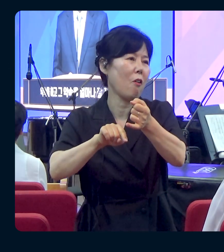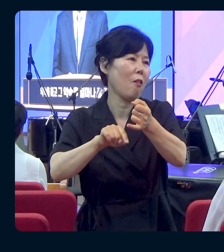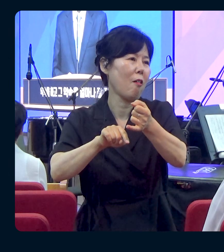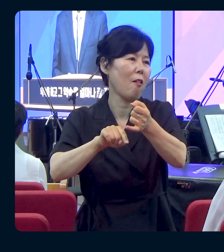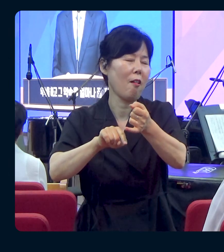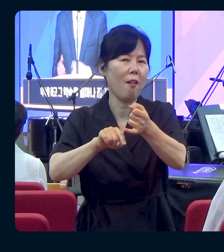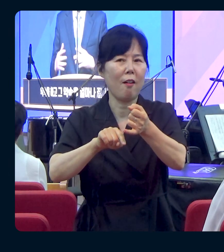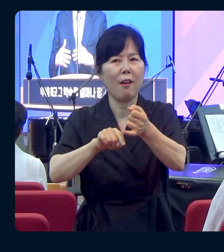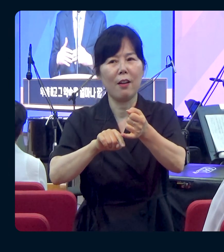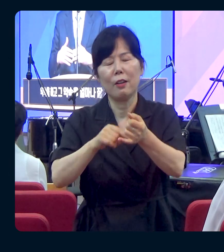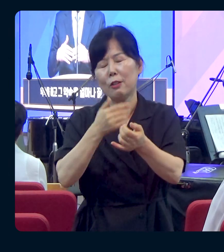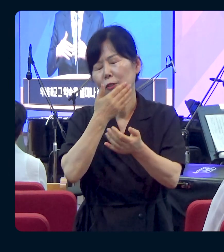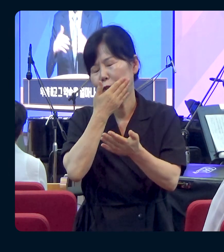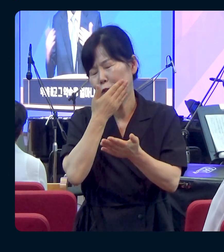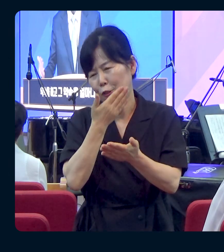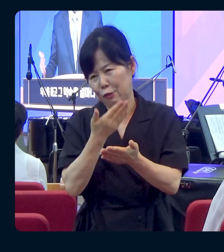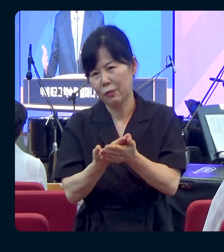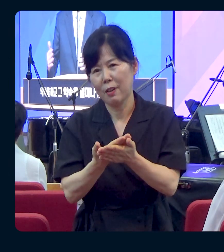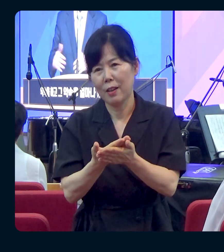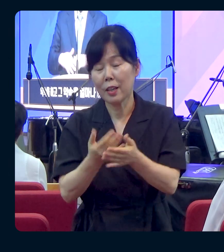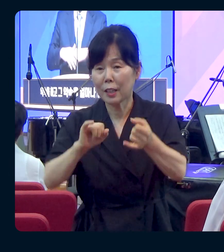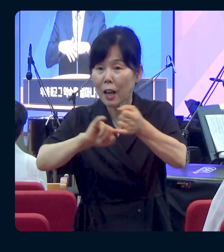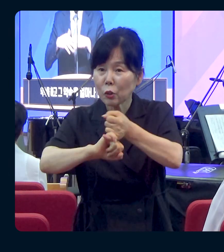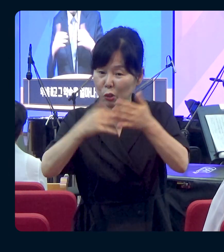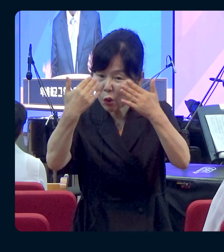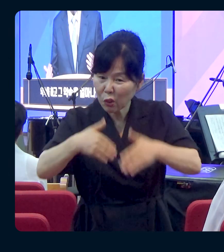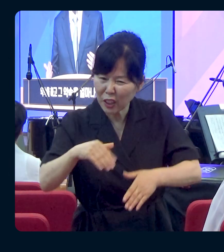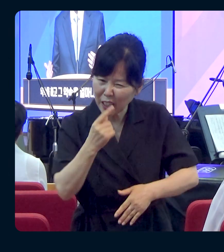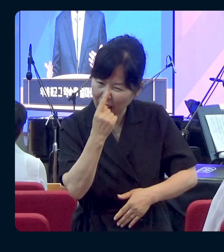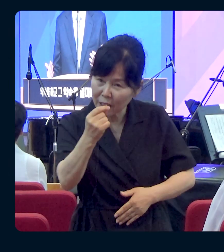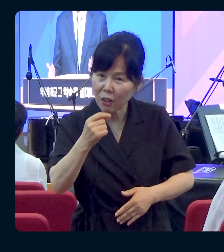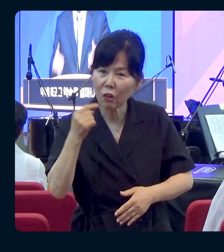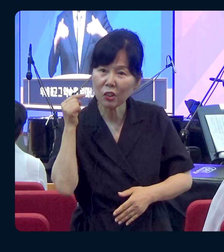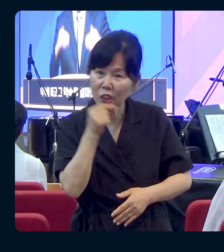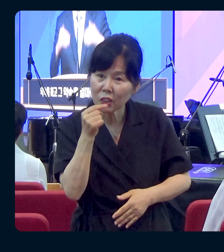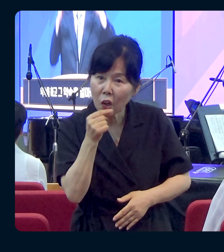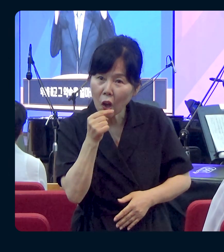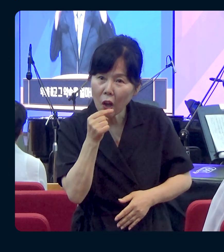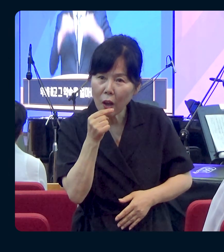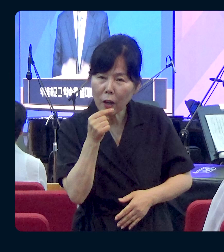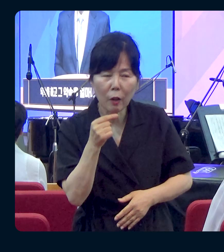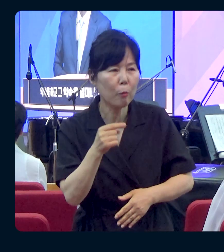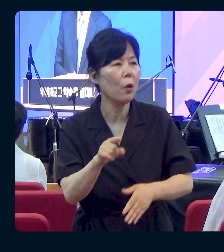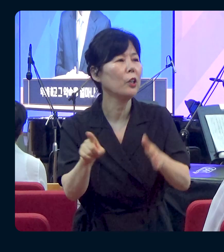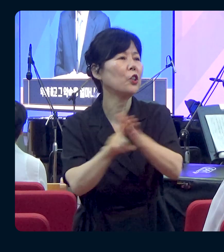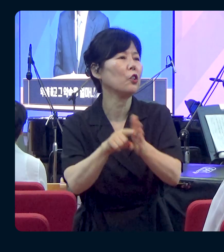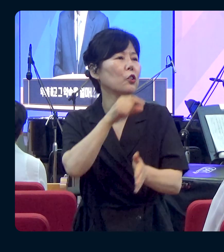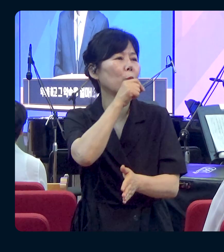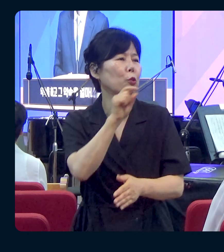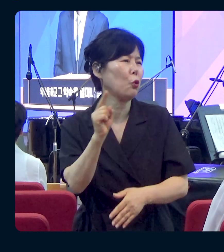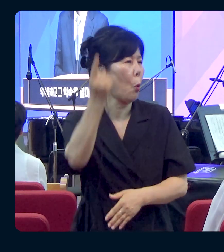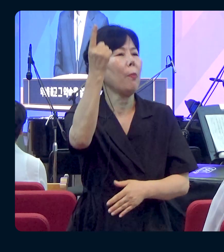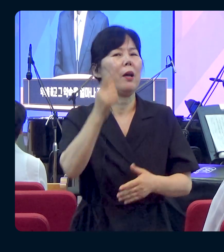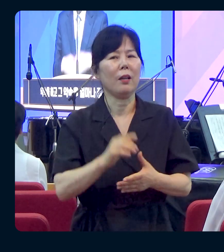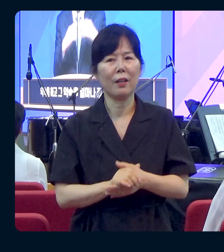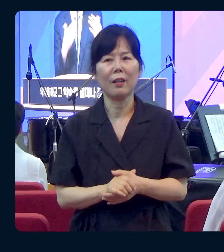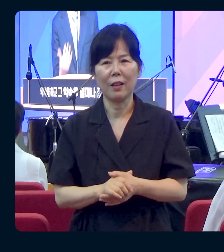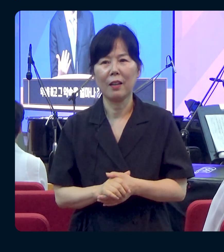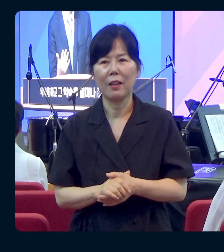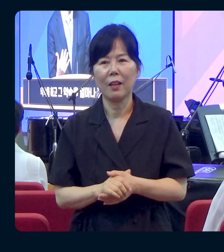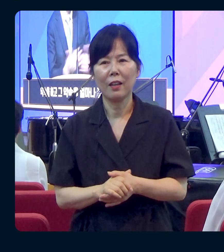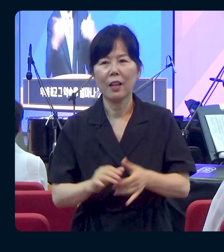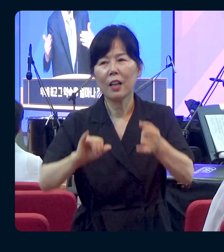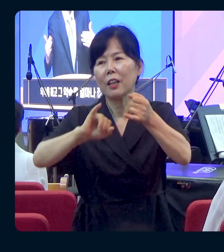그 약속을 지키는 일이 아주 굉장히 오래 걸리고 힘든 것일수록 점수가 높아요.